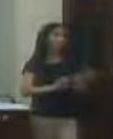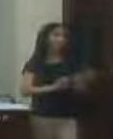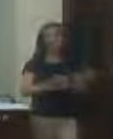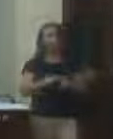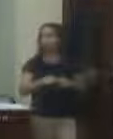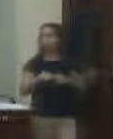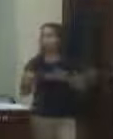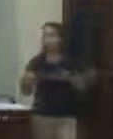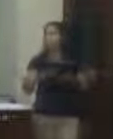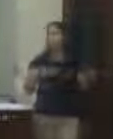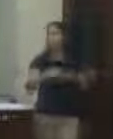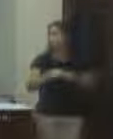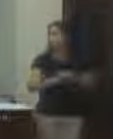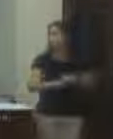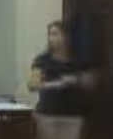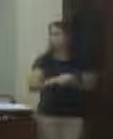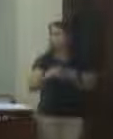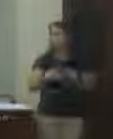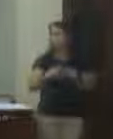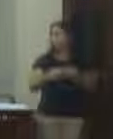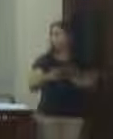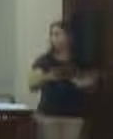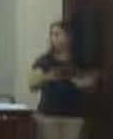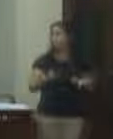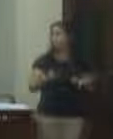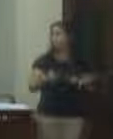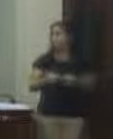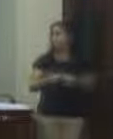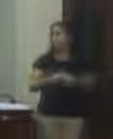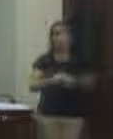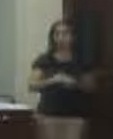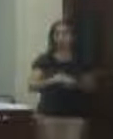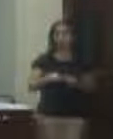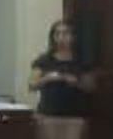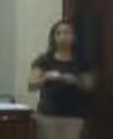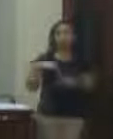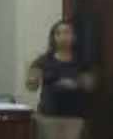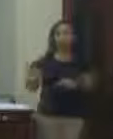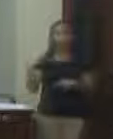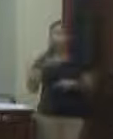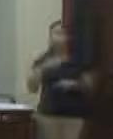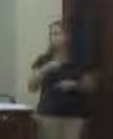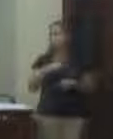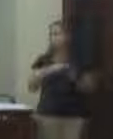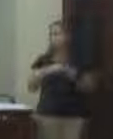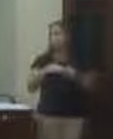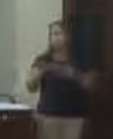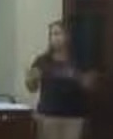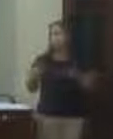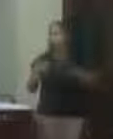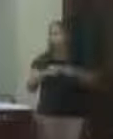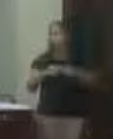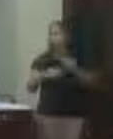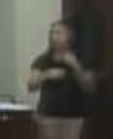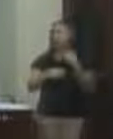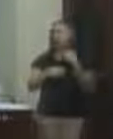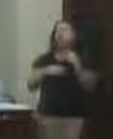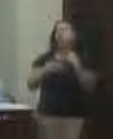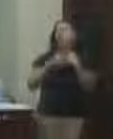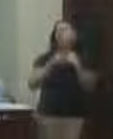e convidados, até mesmo porque o vereador que requereu a convocação